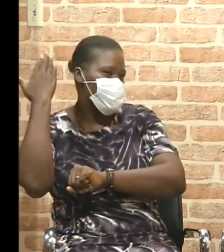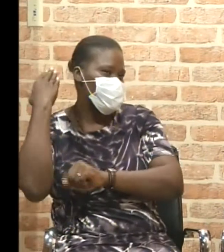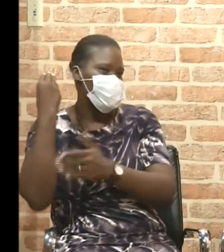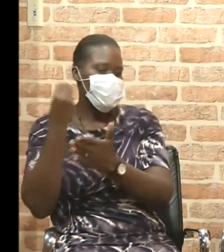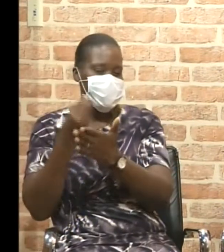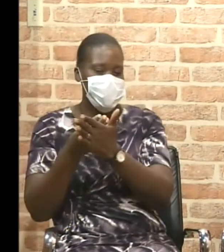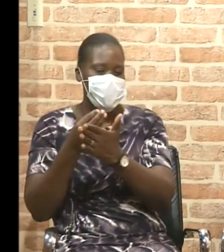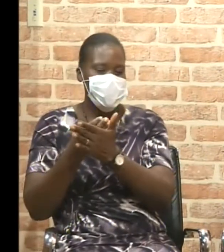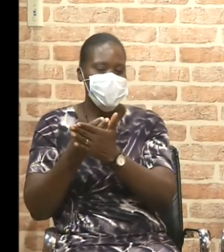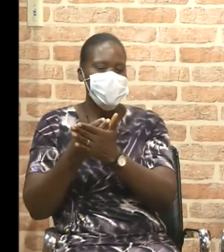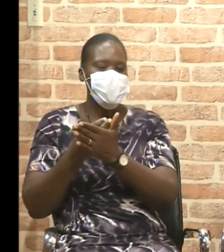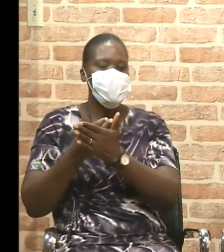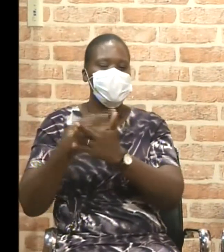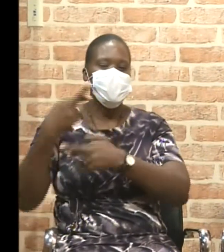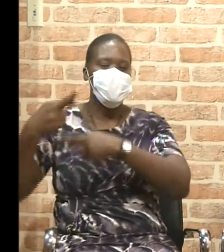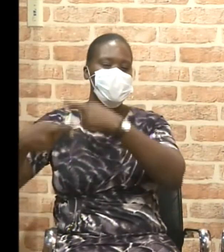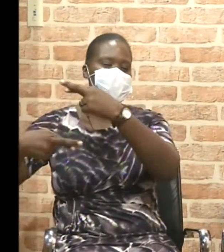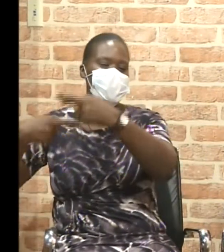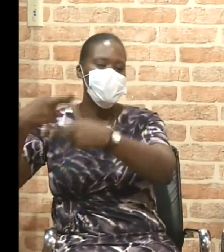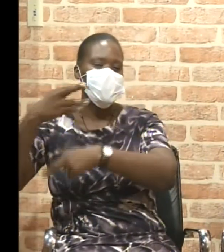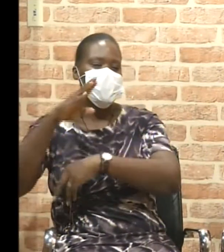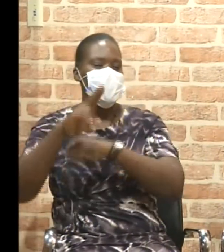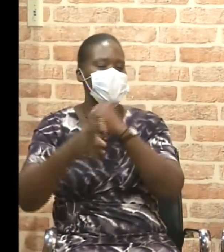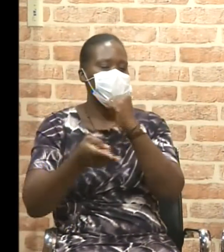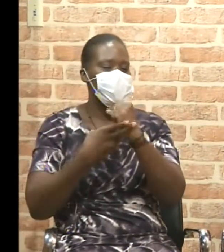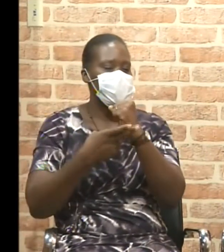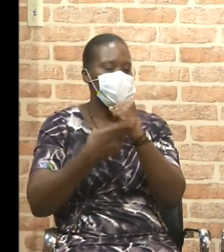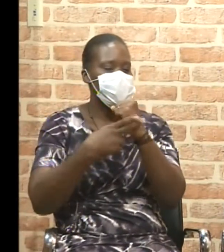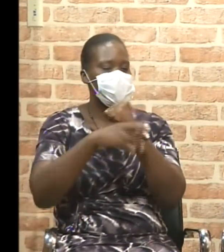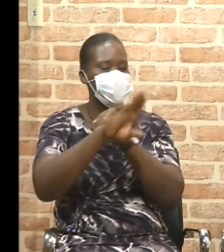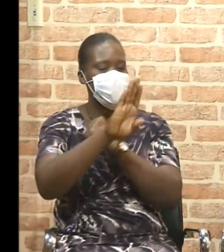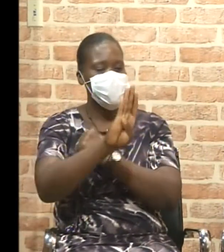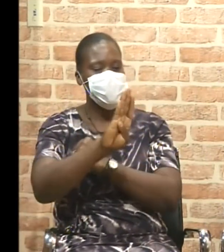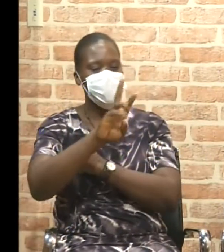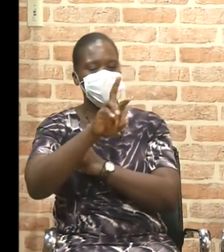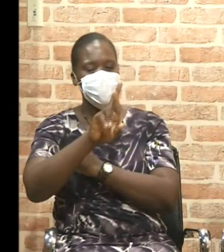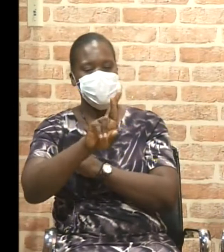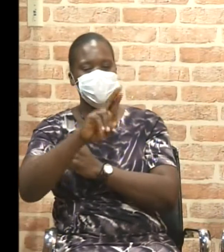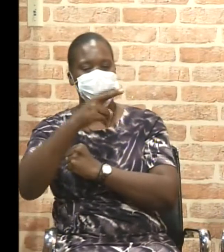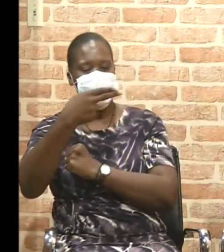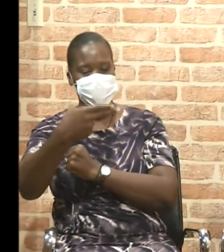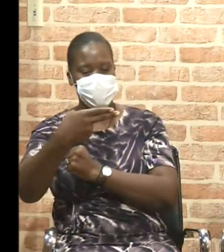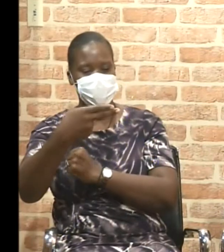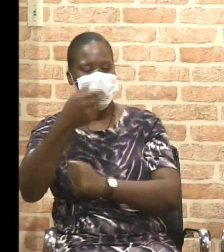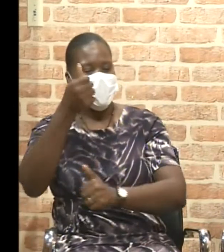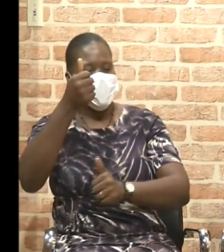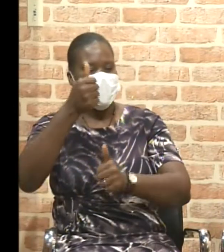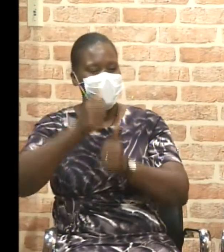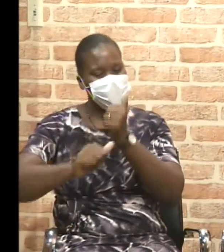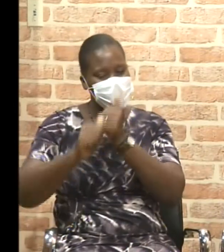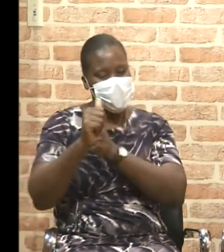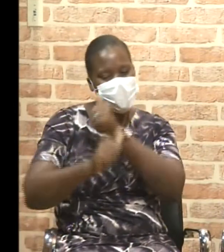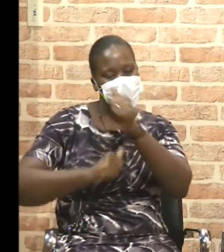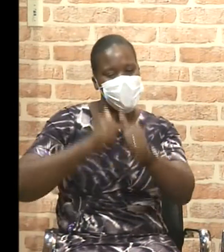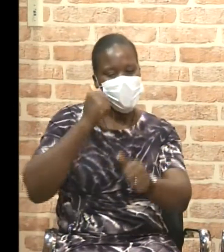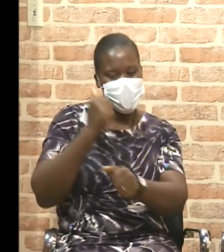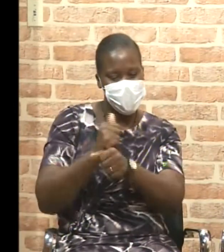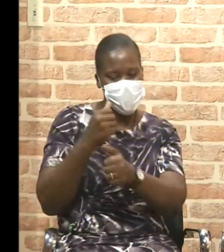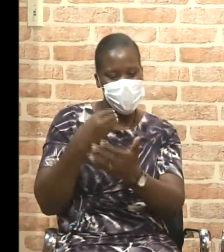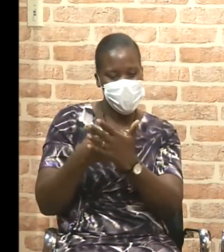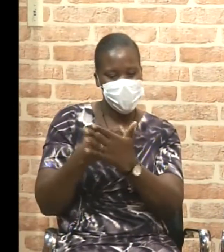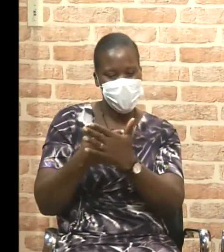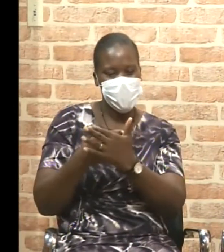retourne dans le trésor public. Donc moi dis si à chaque année donc toujours un cop de BCF qui retourne dans le trésor